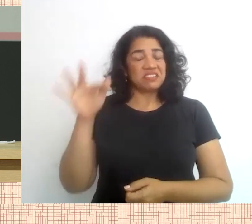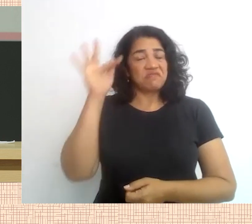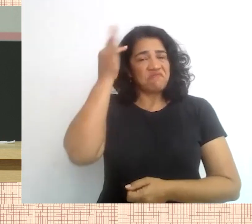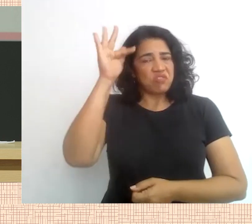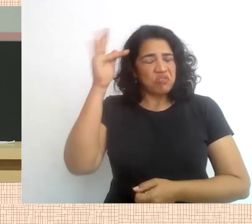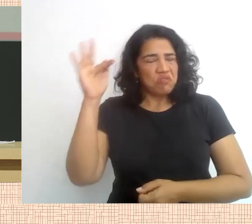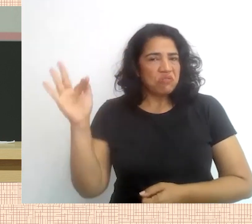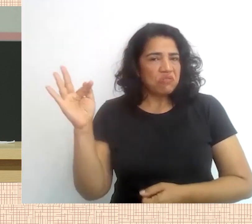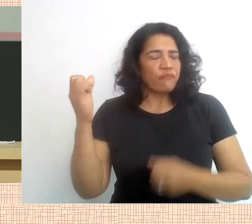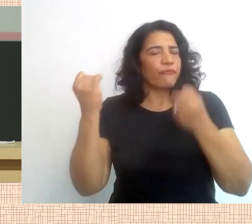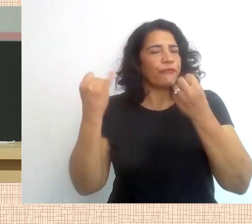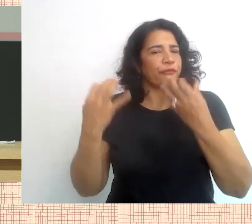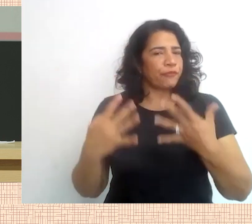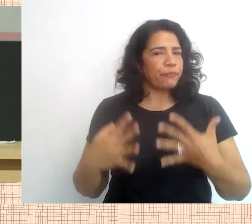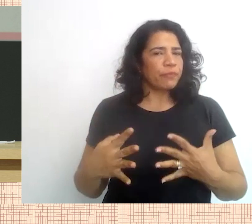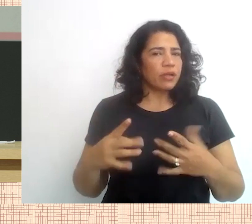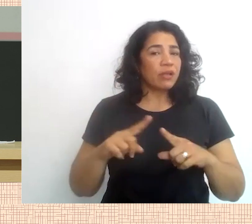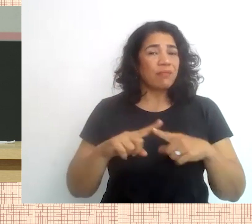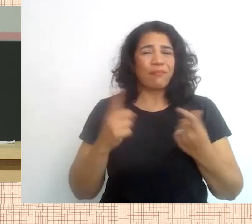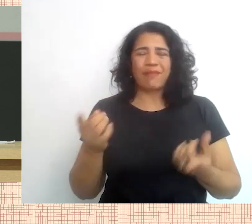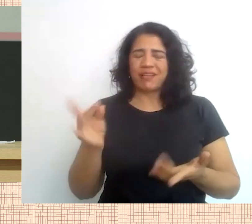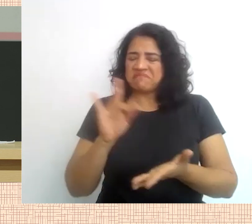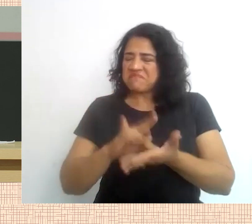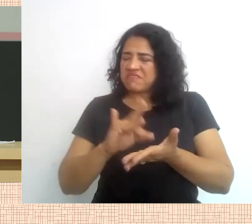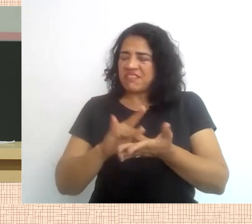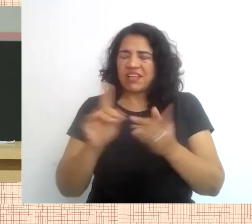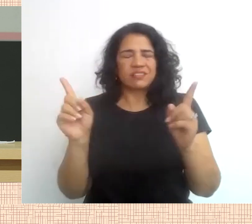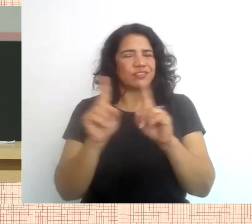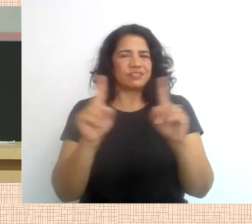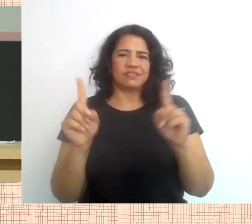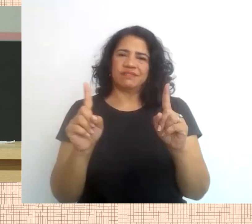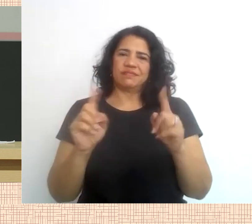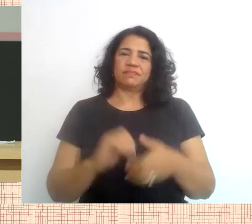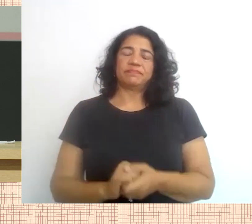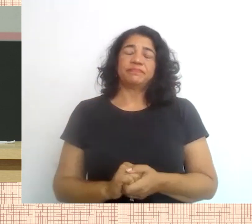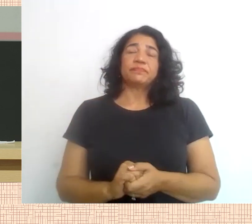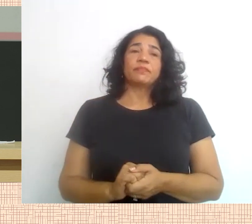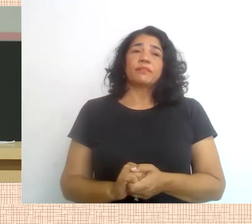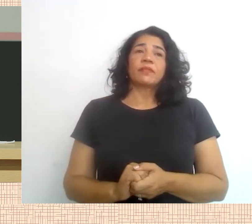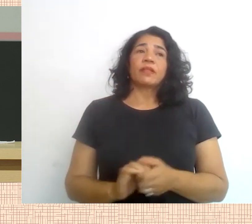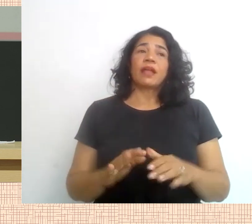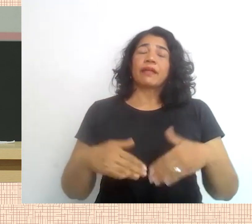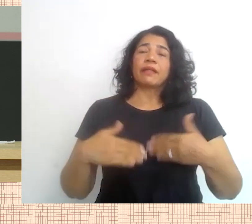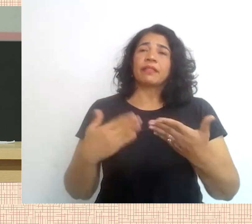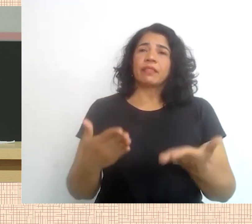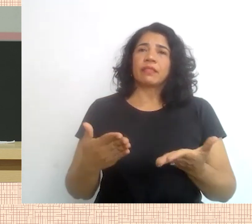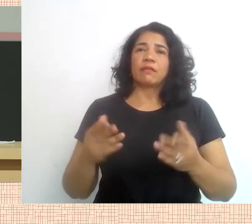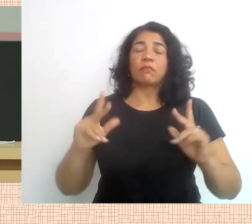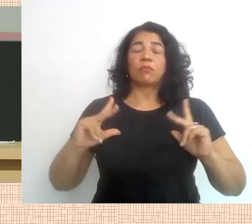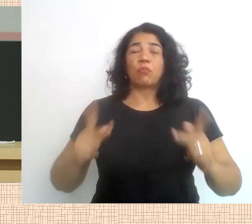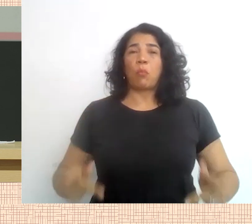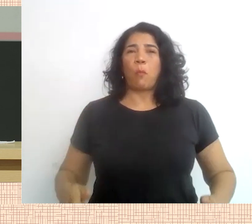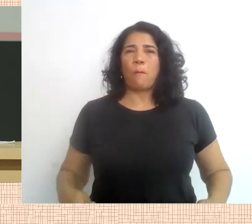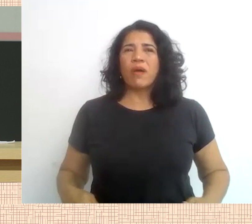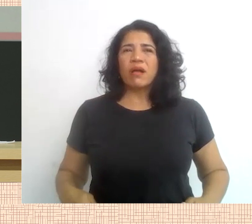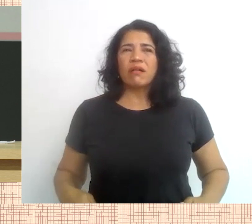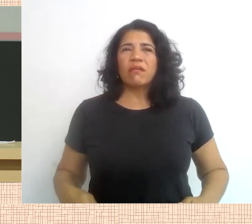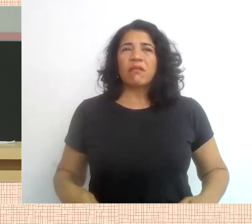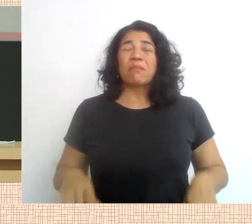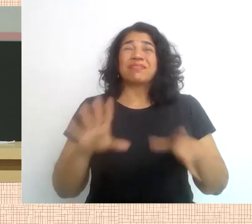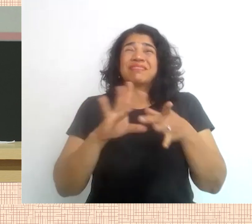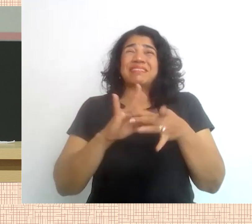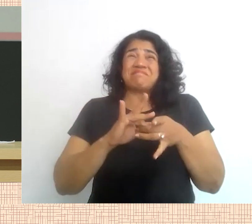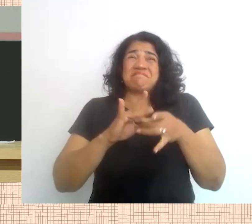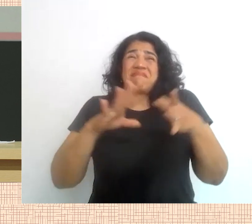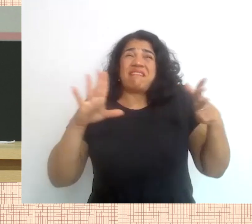que é gnose? É um conhecimento intuitivo sobre o Espírito, para entender o Espírito e